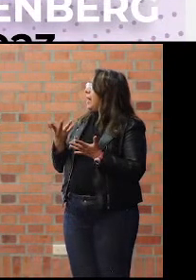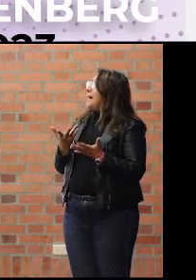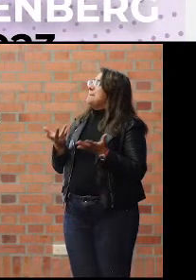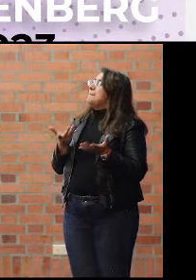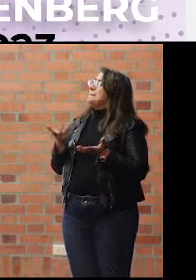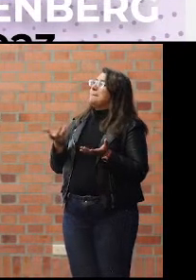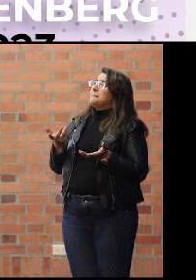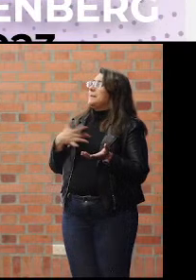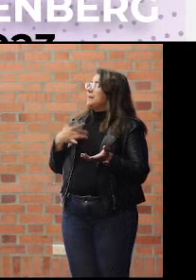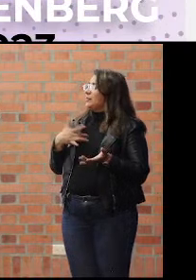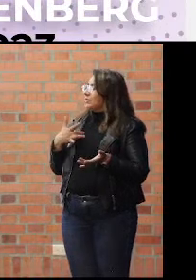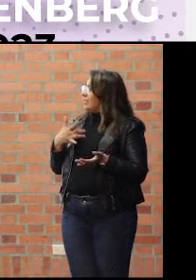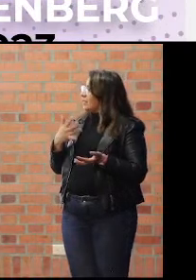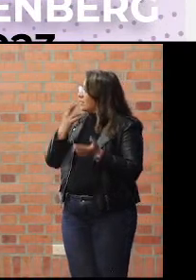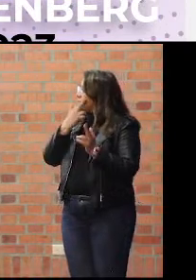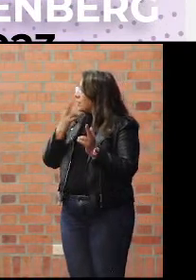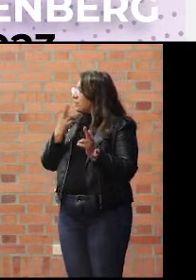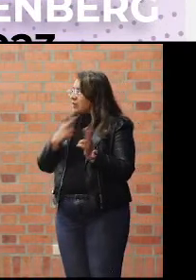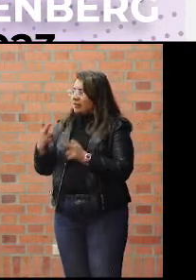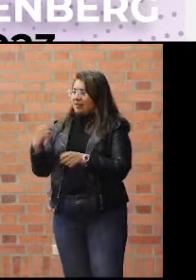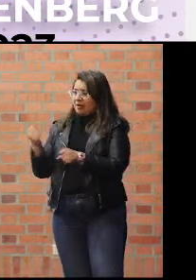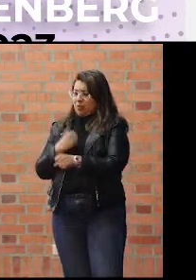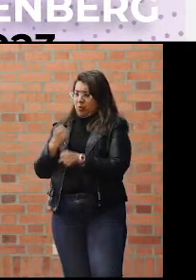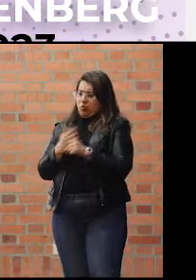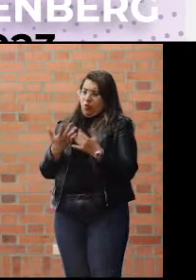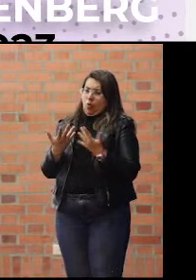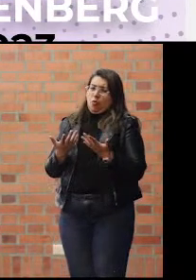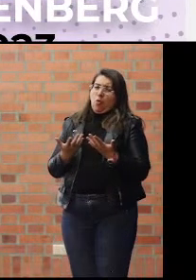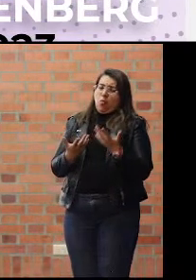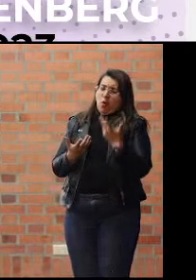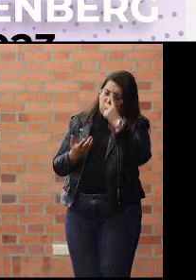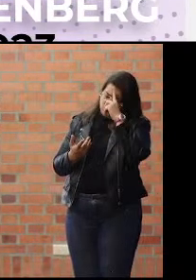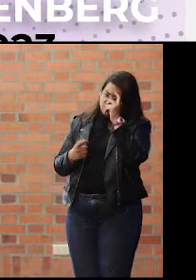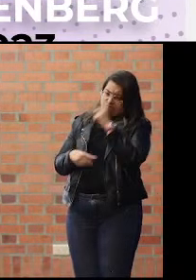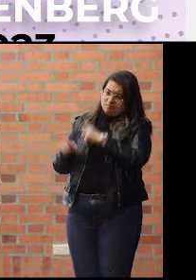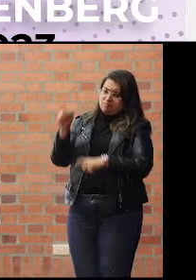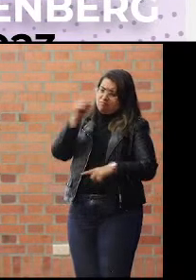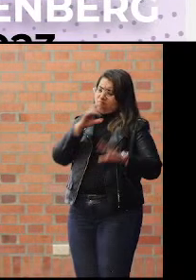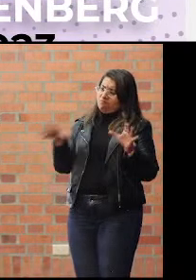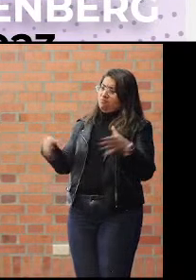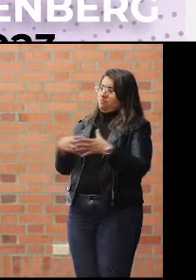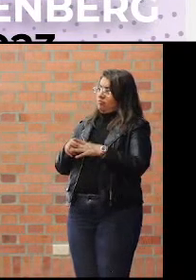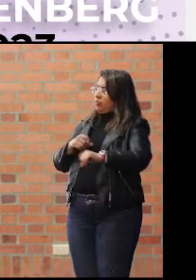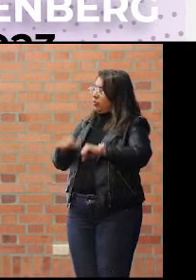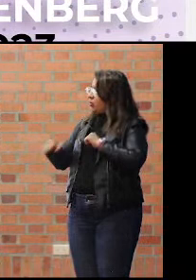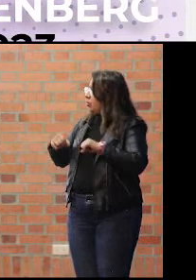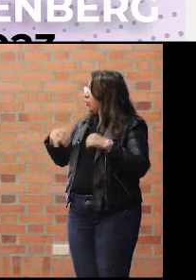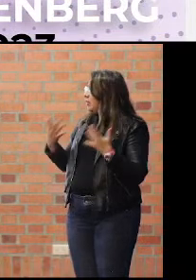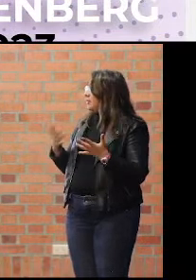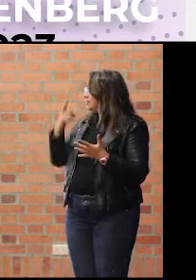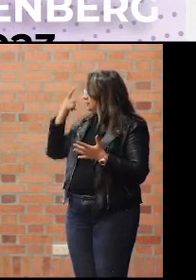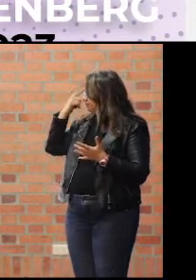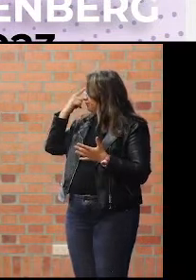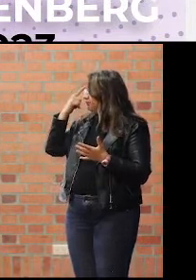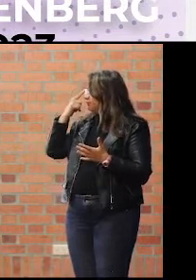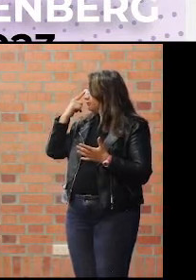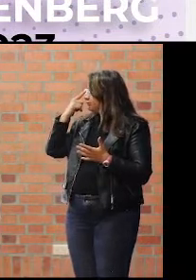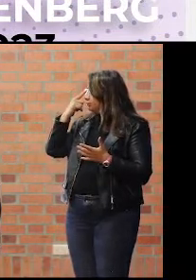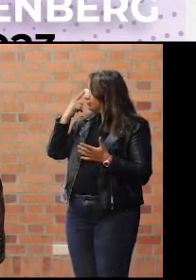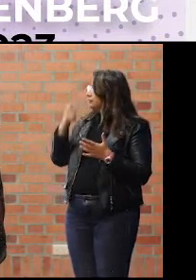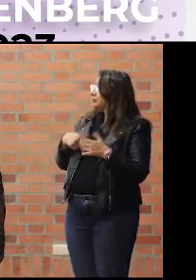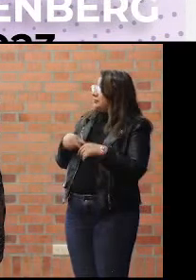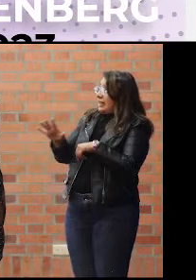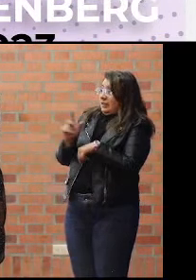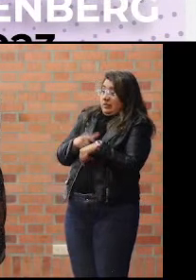para reconocer el trabajo que ustedes han hecho yo sé que Lucy debe estar feliz a donde esté que pudiéramos hacer y